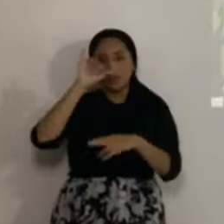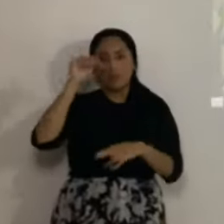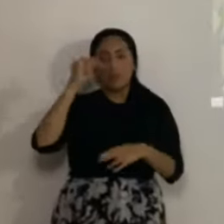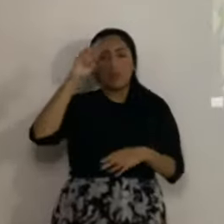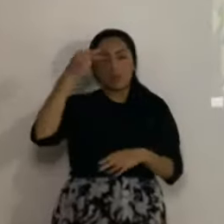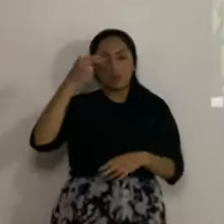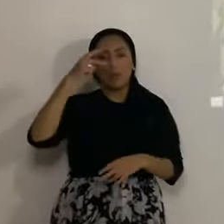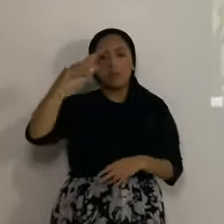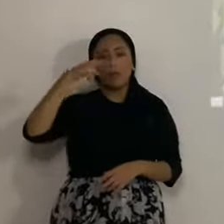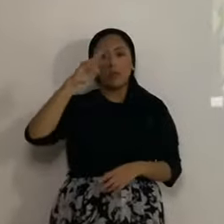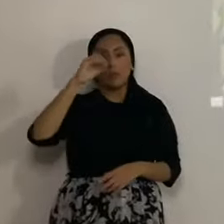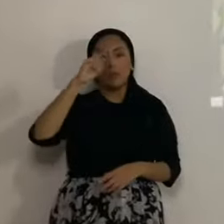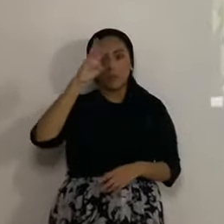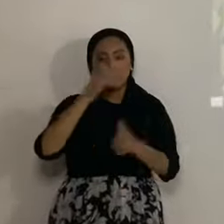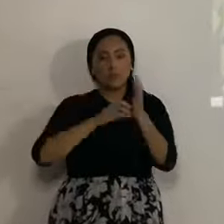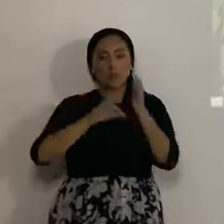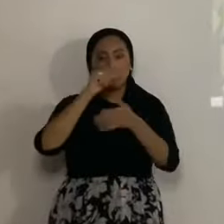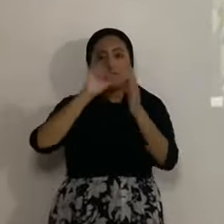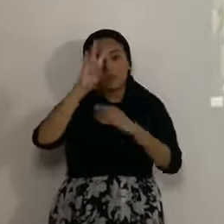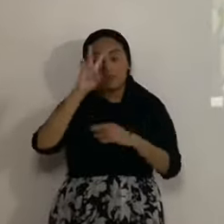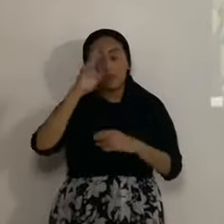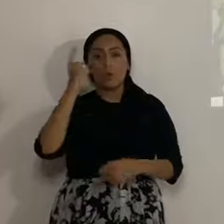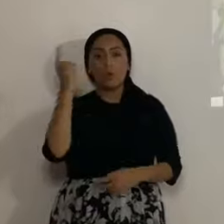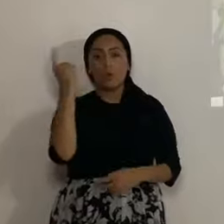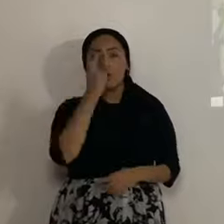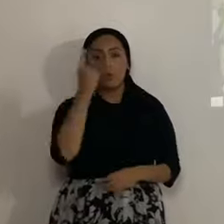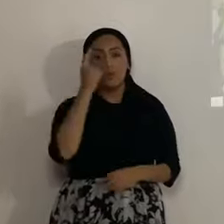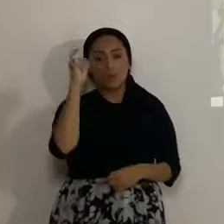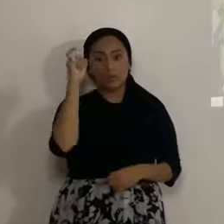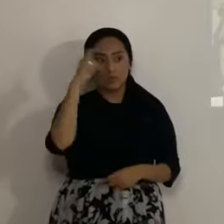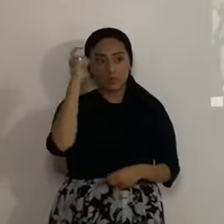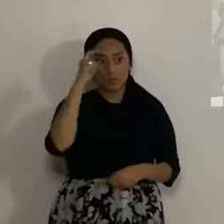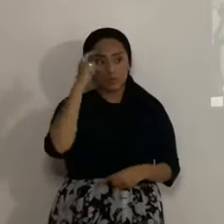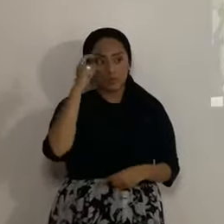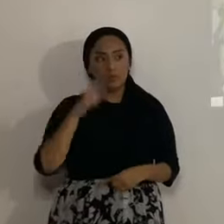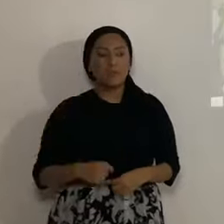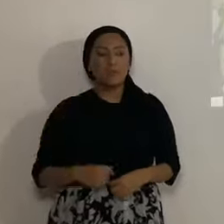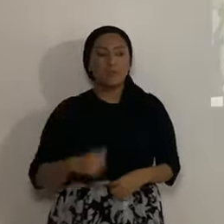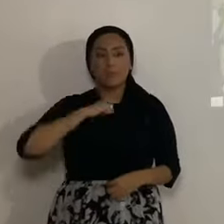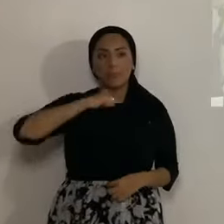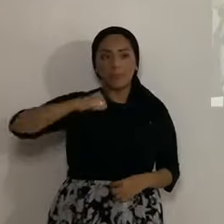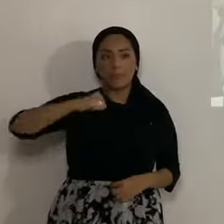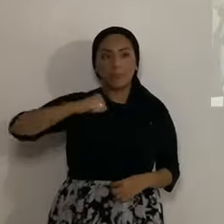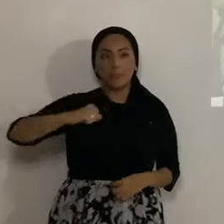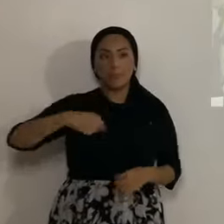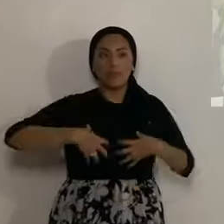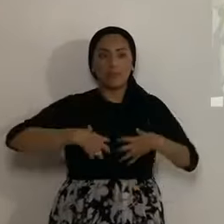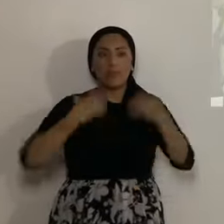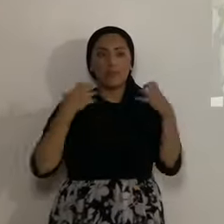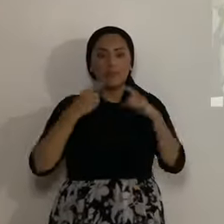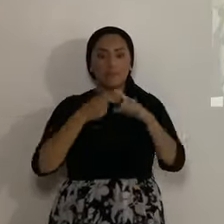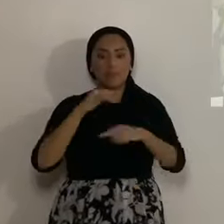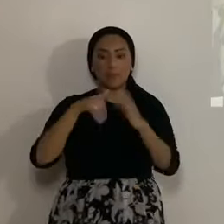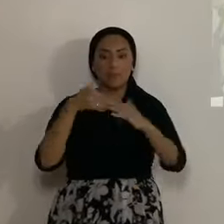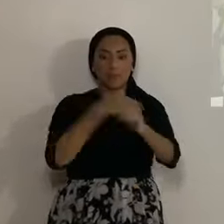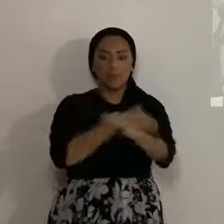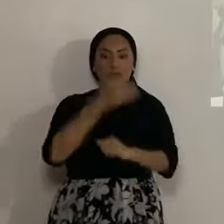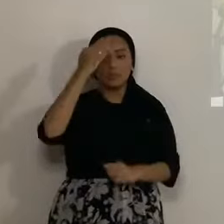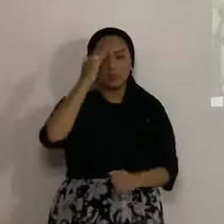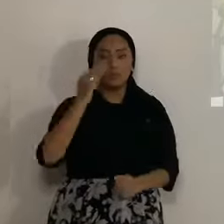Proverbios 1.7. Entonces, solamente la sabiduría evitará el enojo del Todopoderoso.